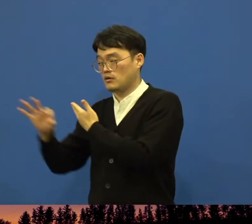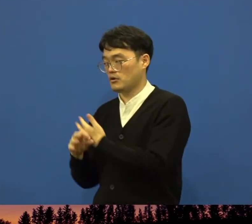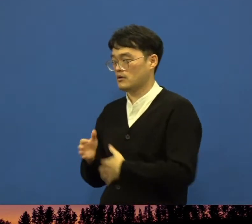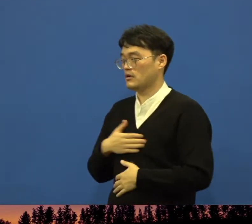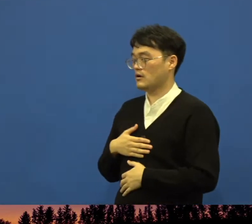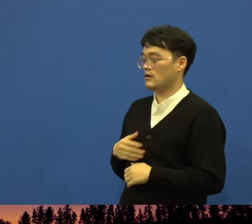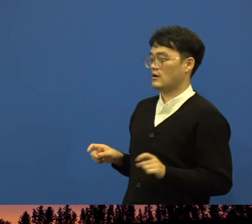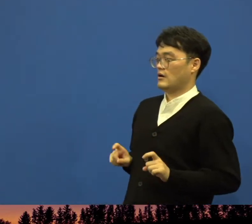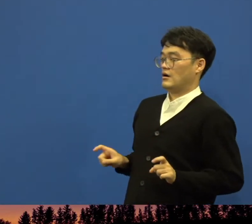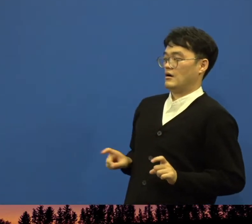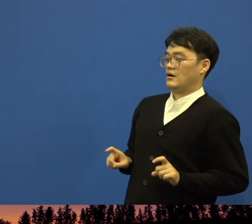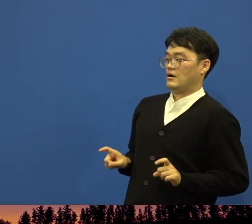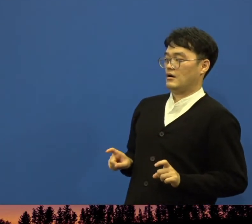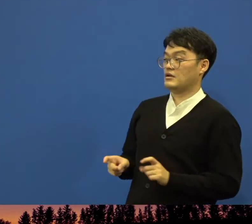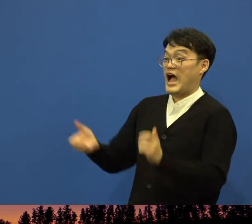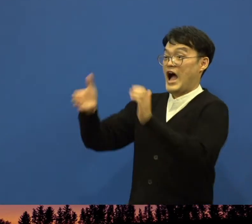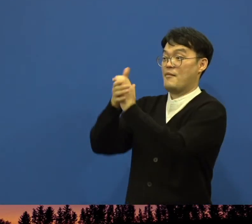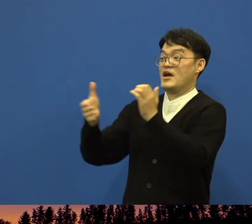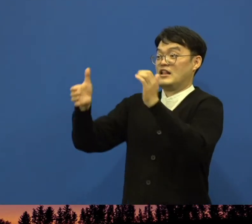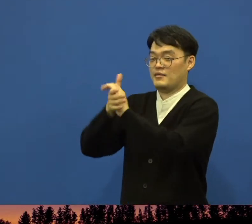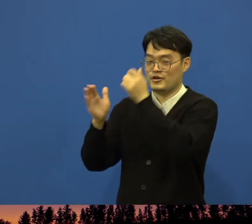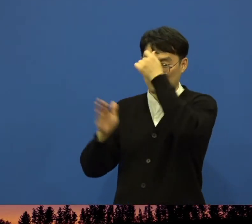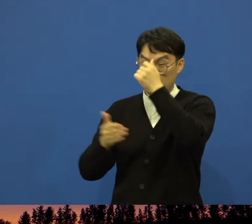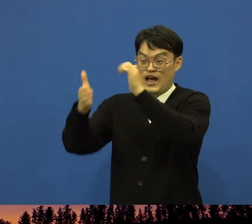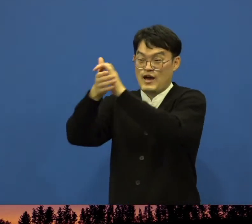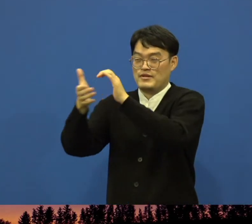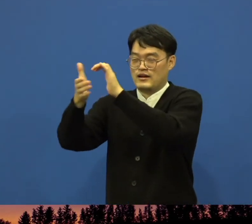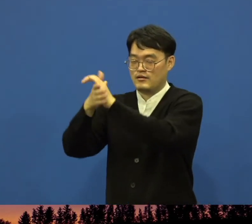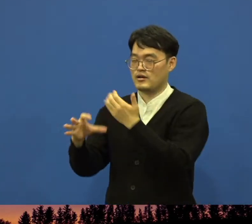이러면은 아멘 하고 말이죠.